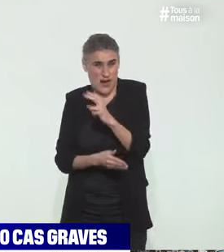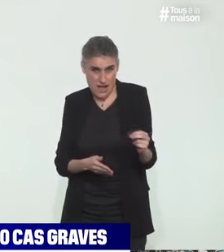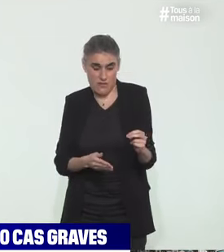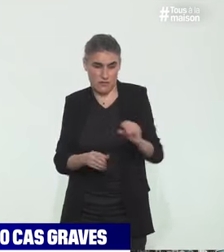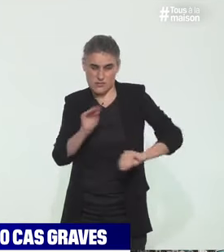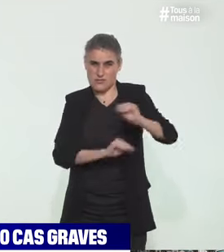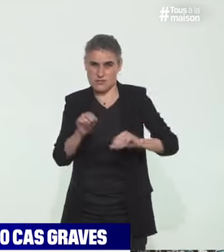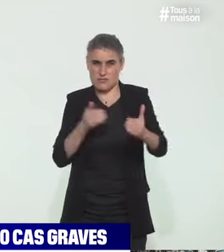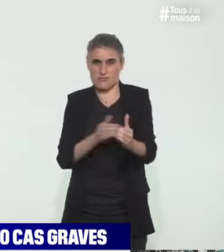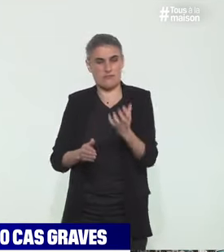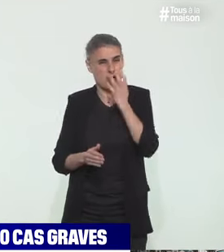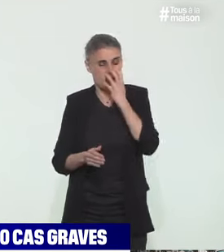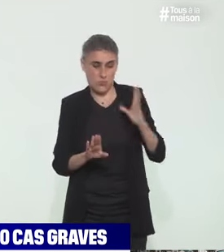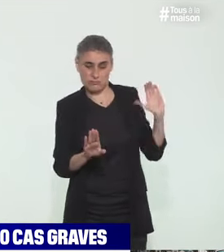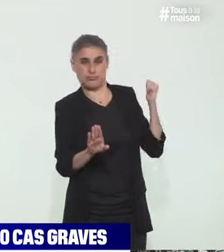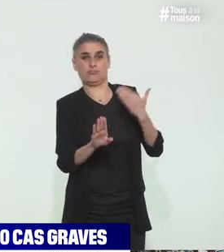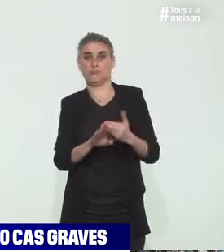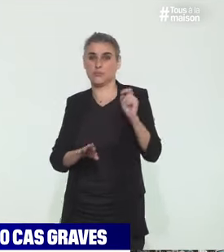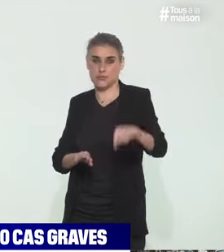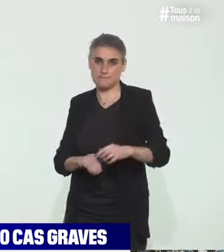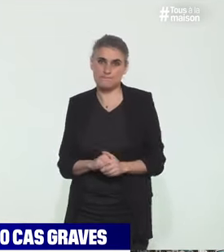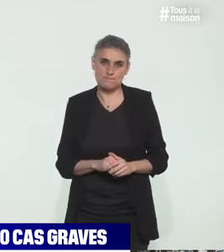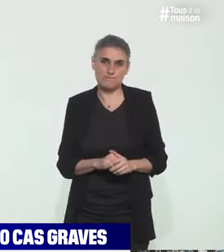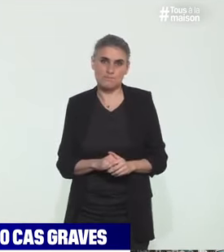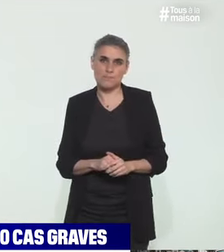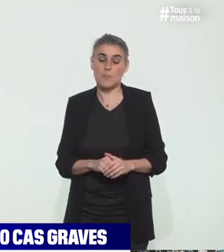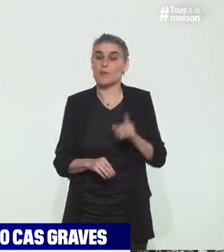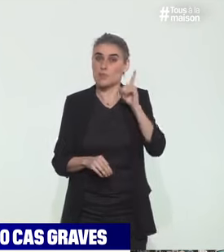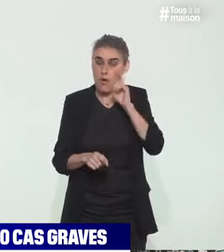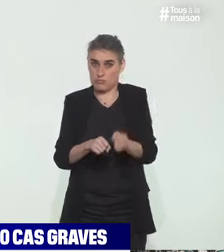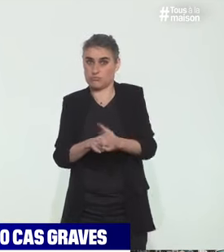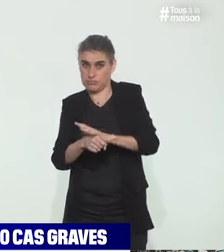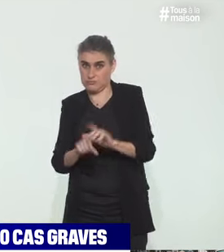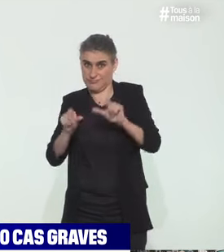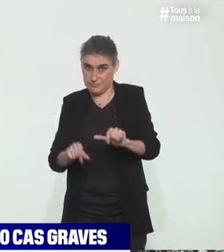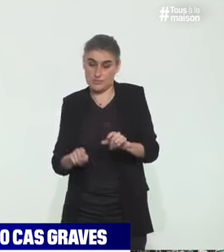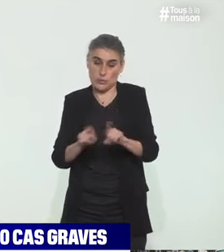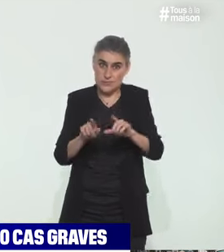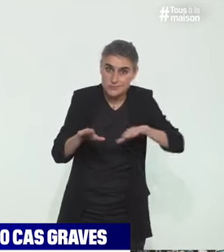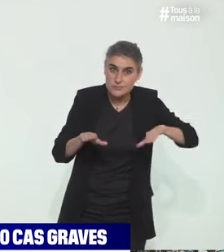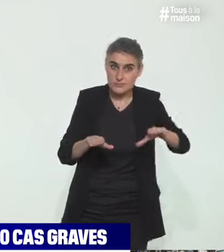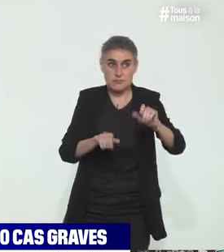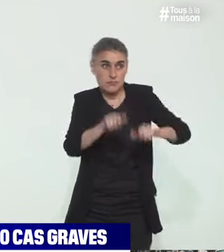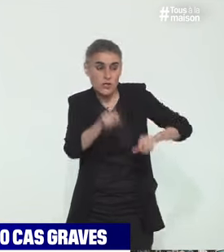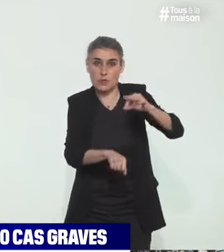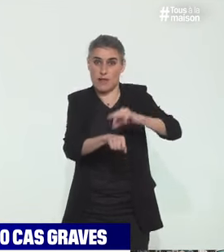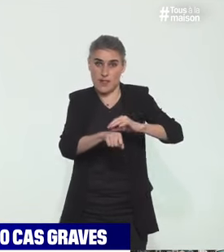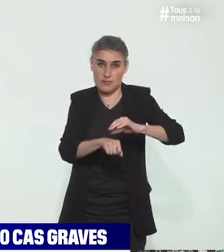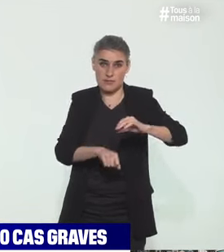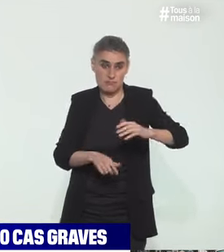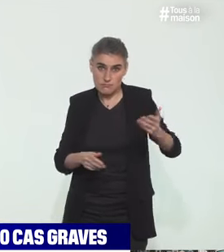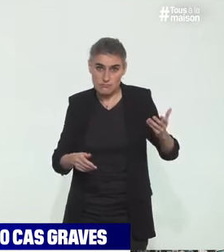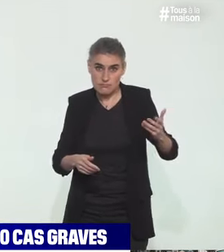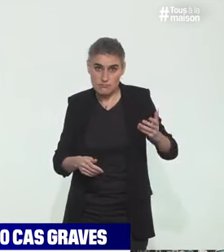réanimations de nos hôpitaux ces dernières semaines, avec la vague d'infection Covid-19, mais aussi avec la vague des patients graves qui